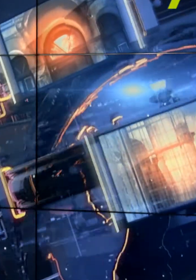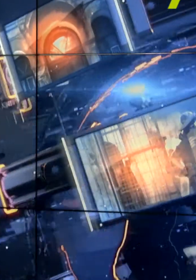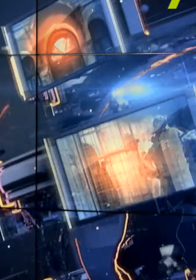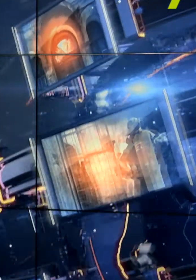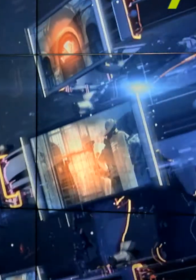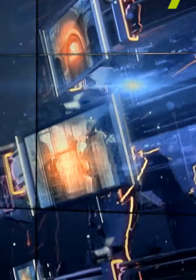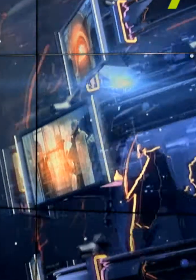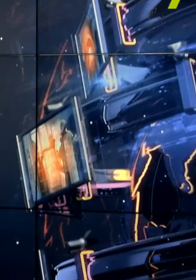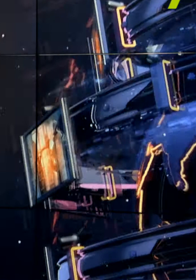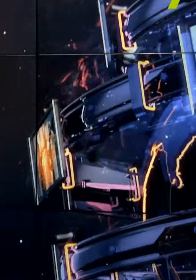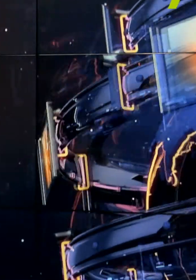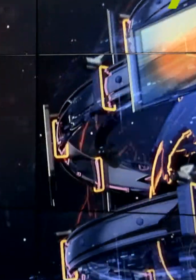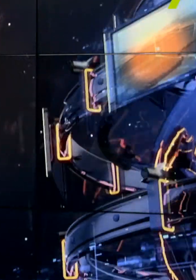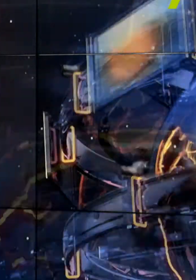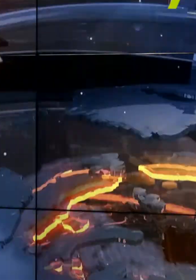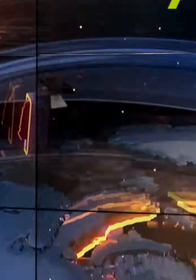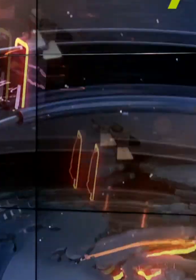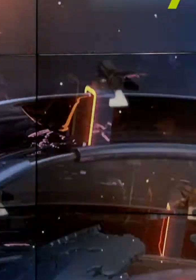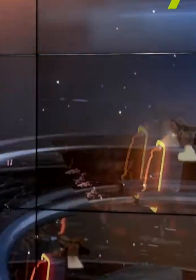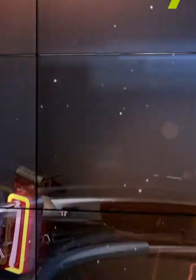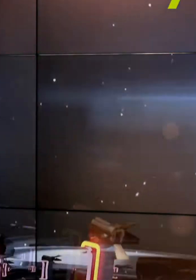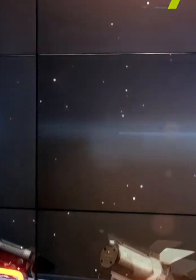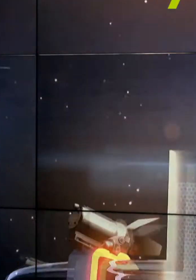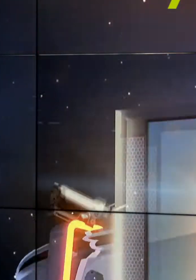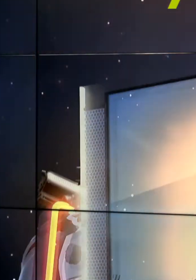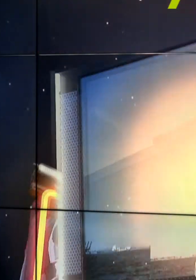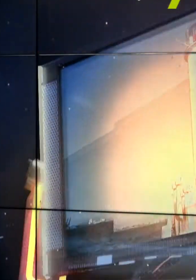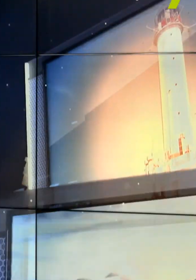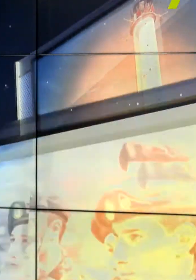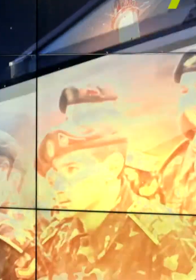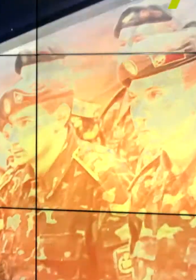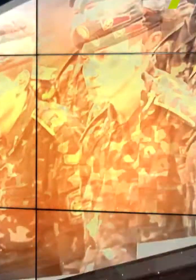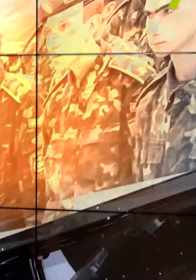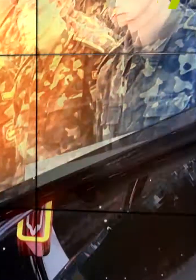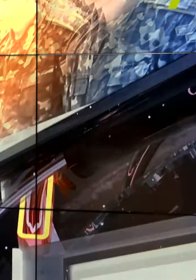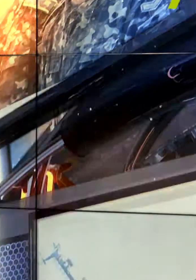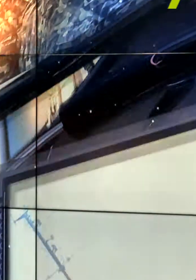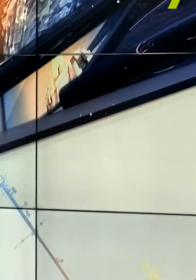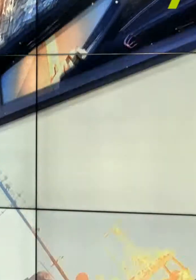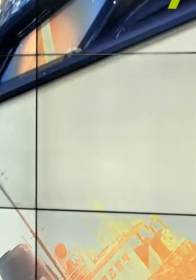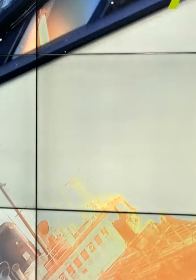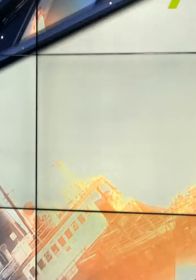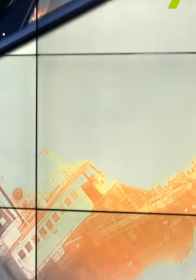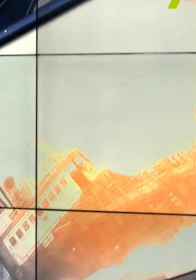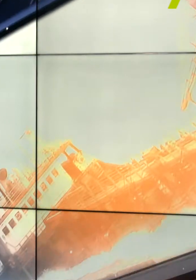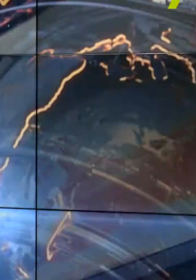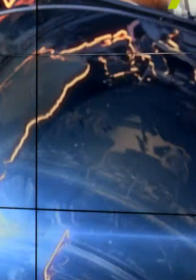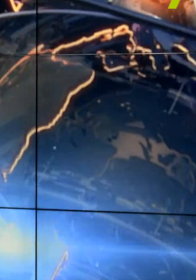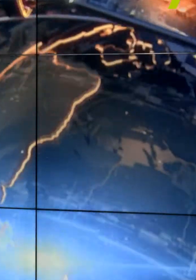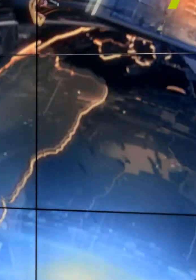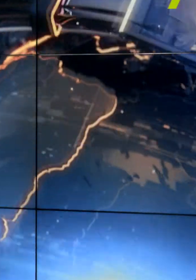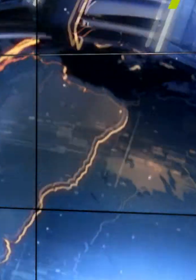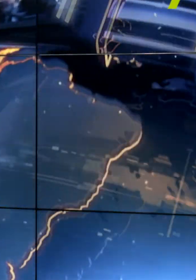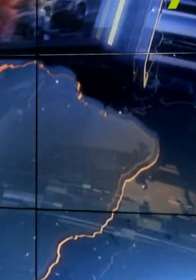З приводу вакцинації ми обов'язково поговоримо із Світланою Єсипенко. Трохи пізніше в нас буде включення від неї.